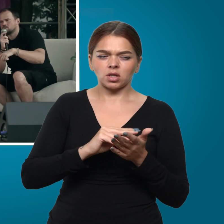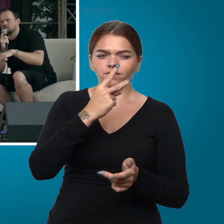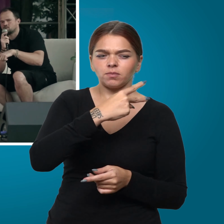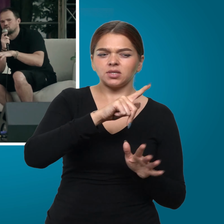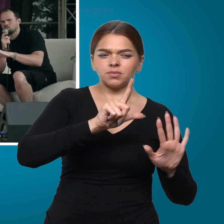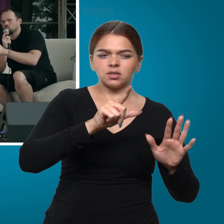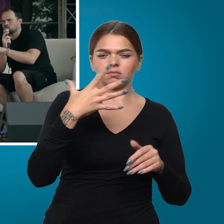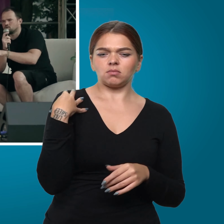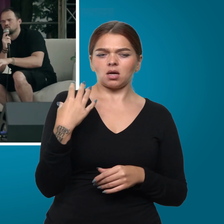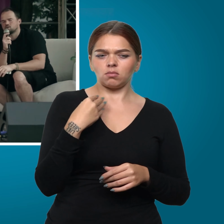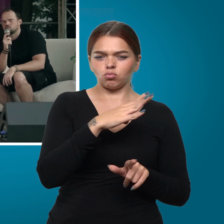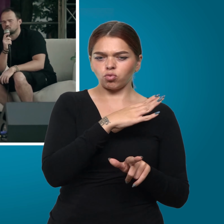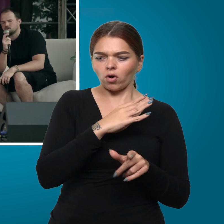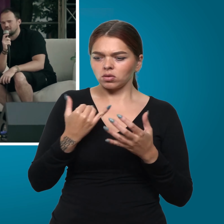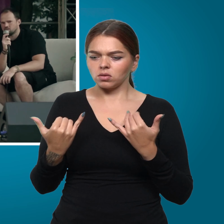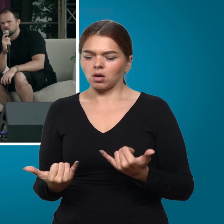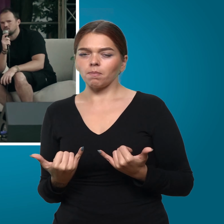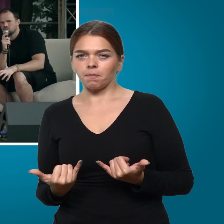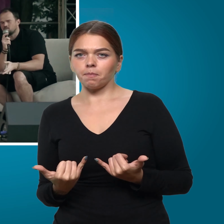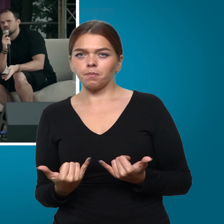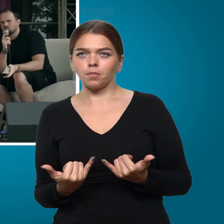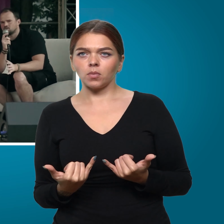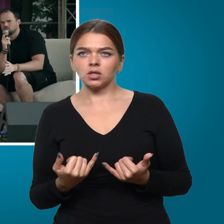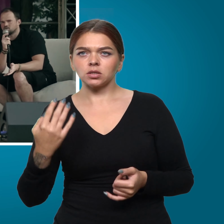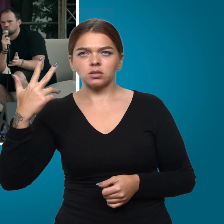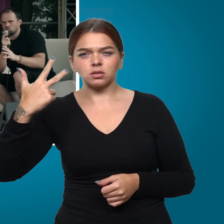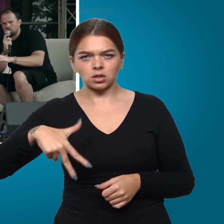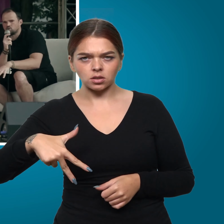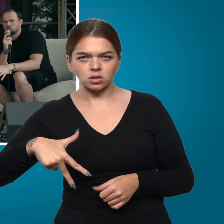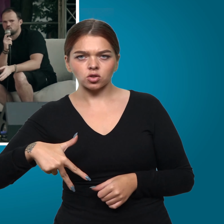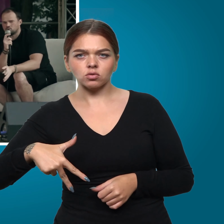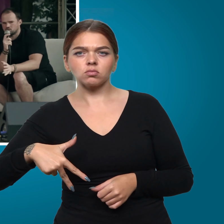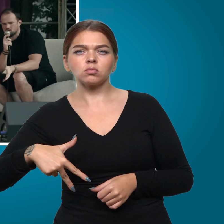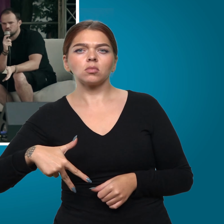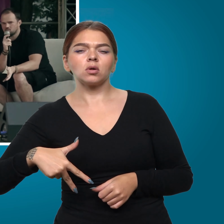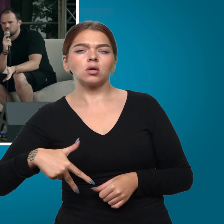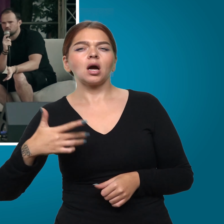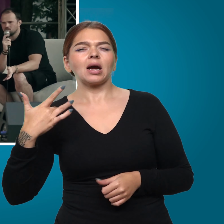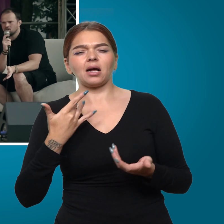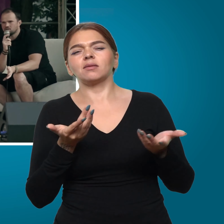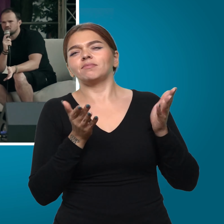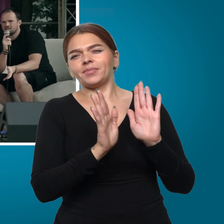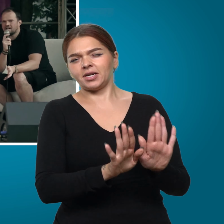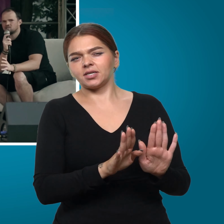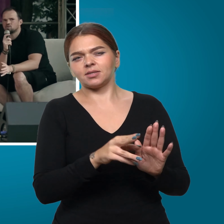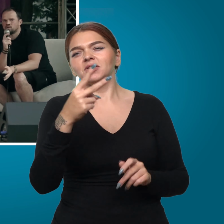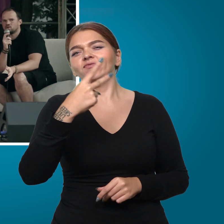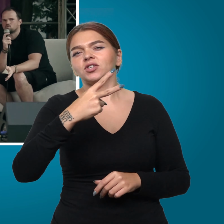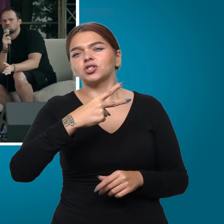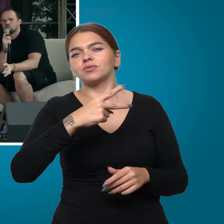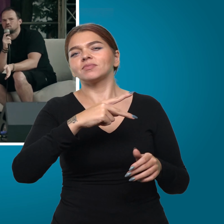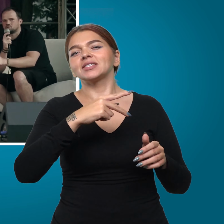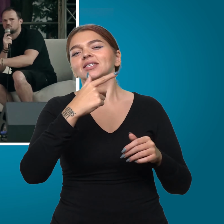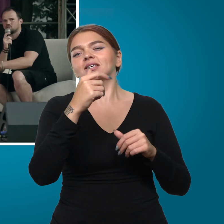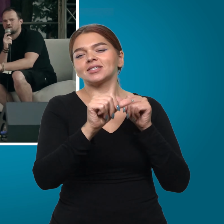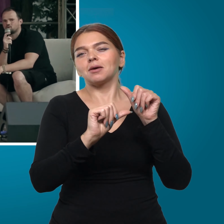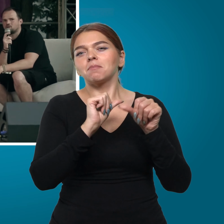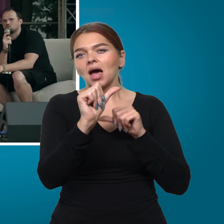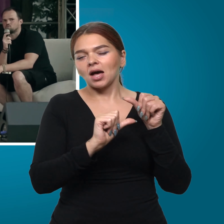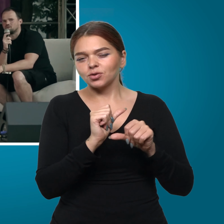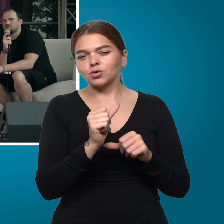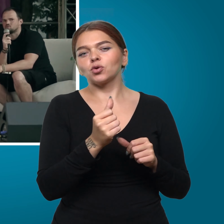ją rašiau, kai man buvo kokie 27 metai, man dabar tuo metu jau buvo koks 30 metų, tai gal aš ir paliksiu savo 20